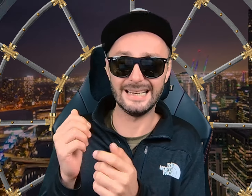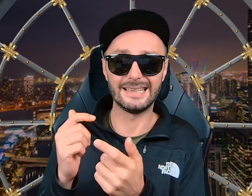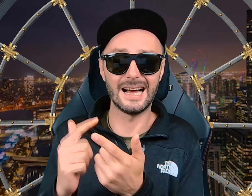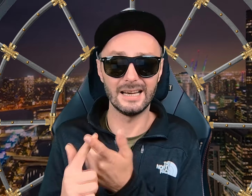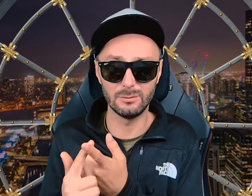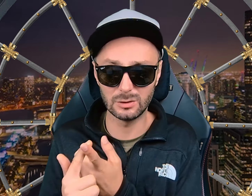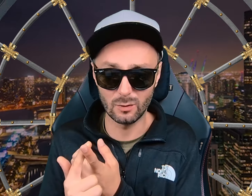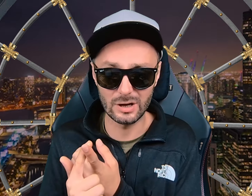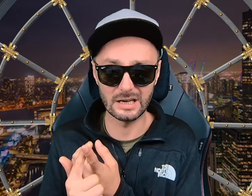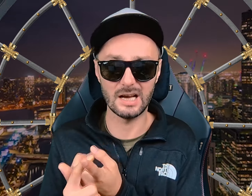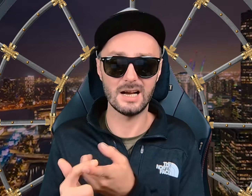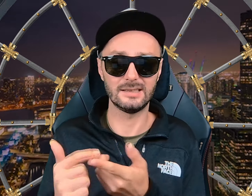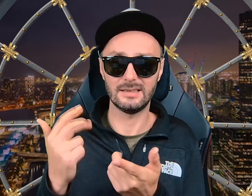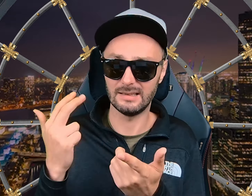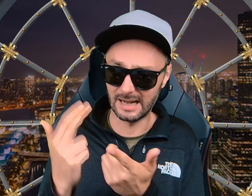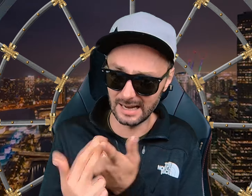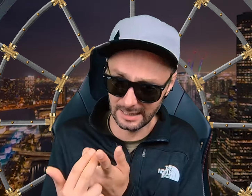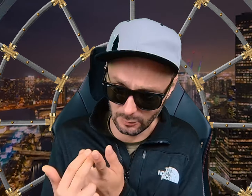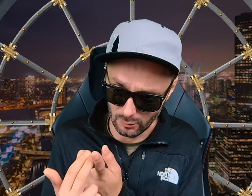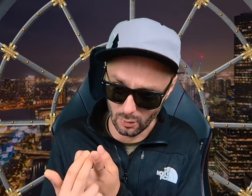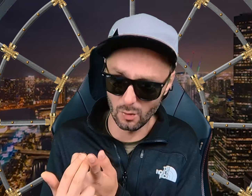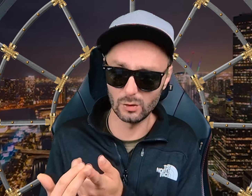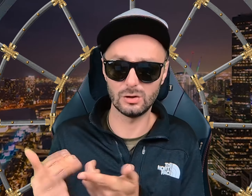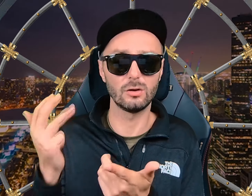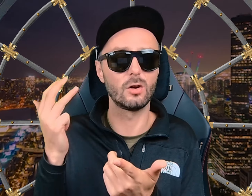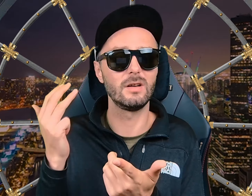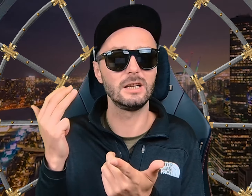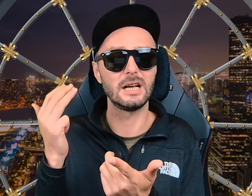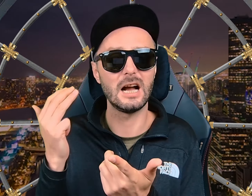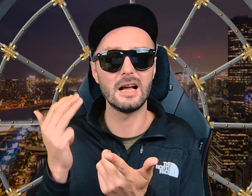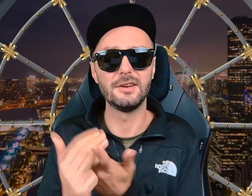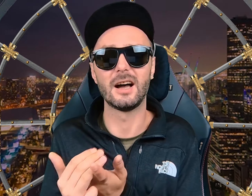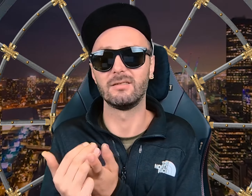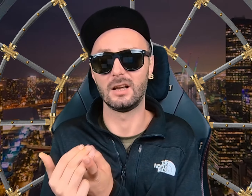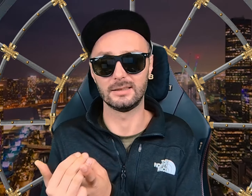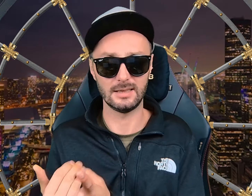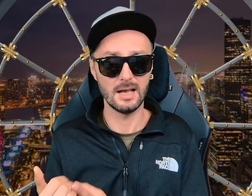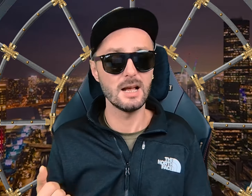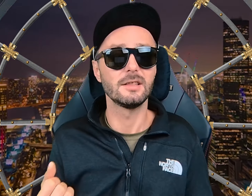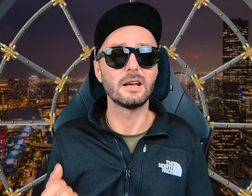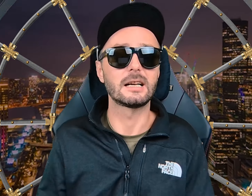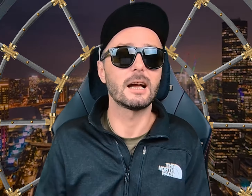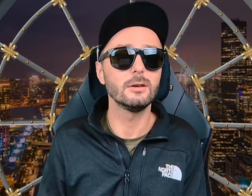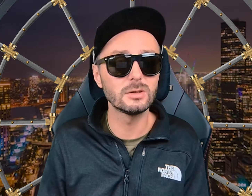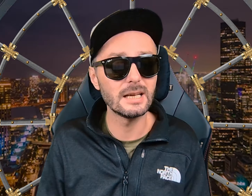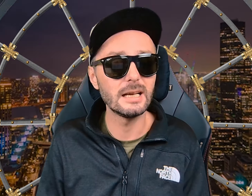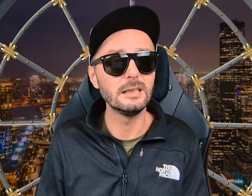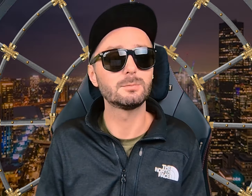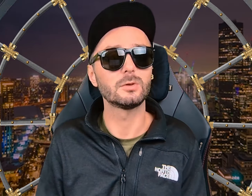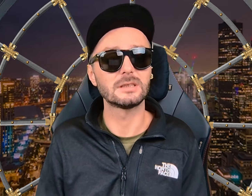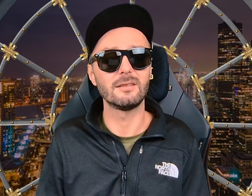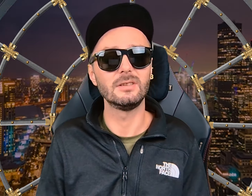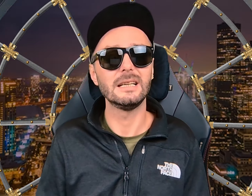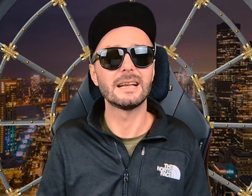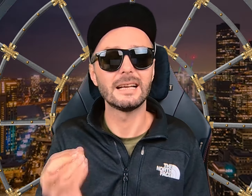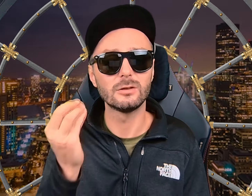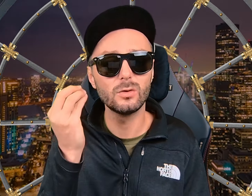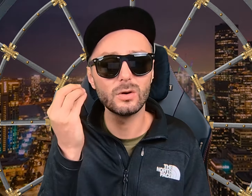dali mu svoj glas, dali mu muć, doveli ga na vlast Na kraju se ispostavi da je tu